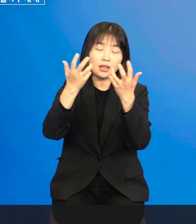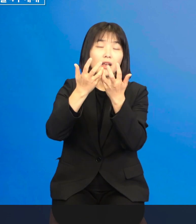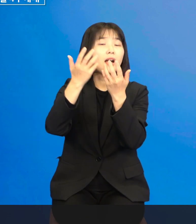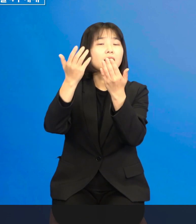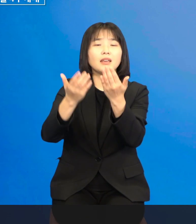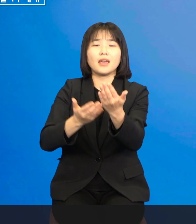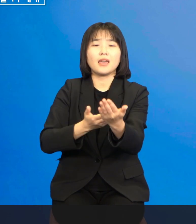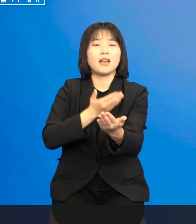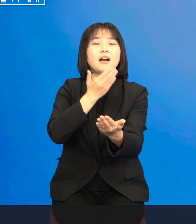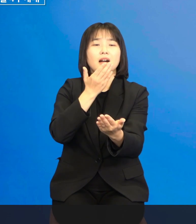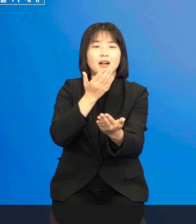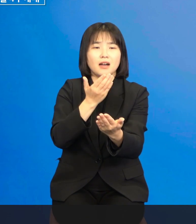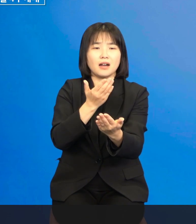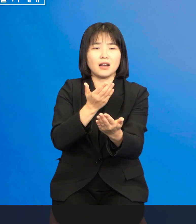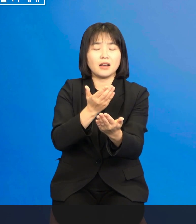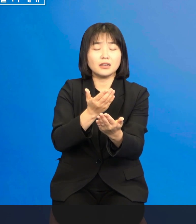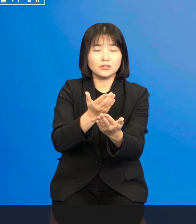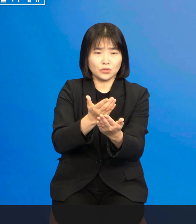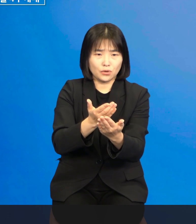충만하게